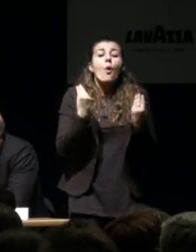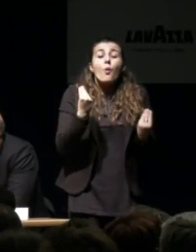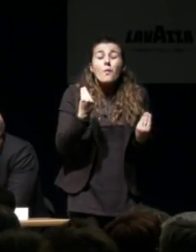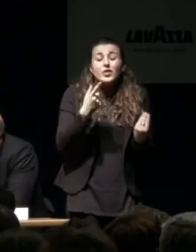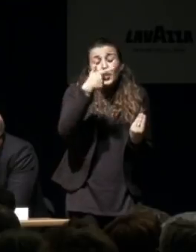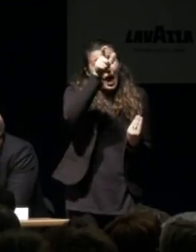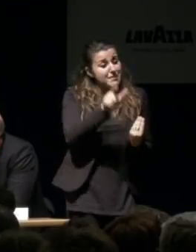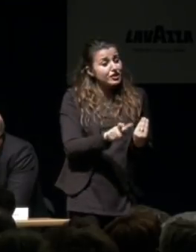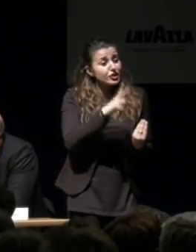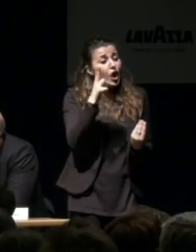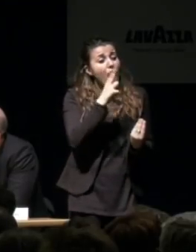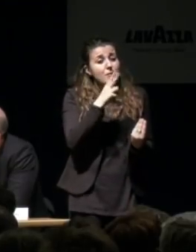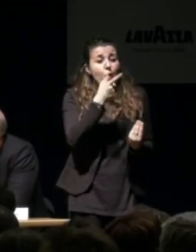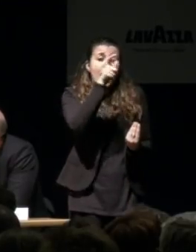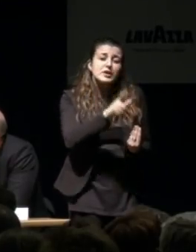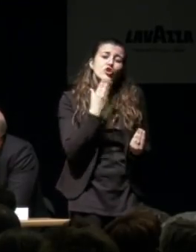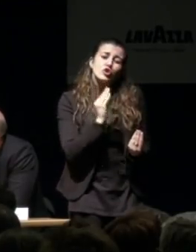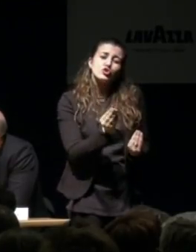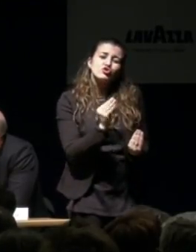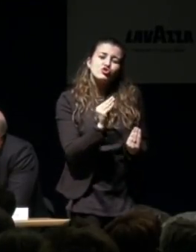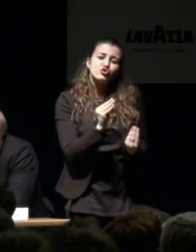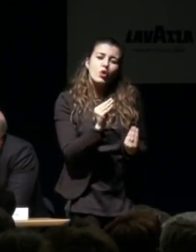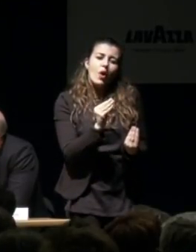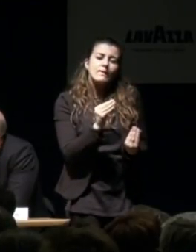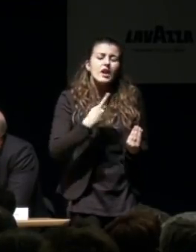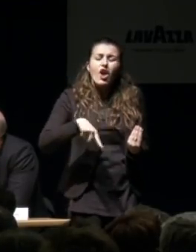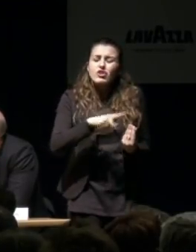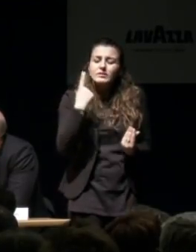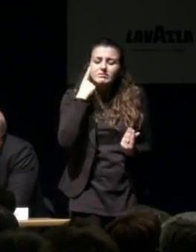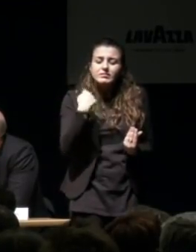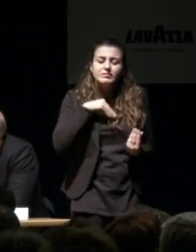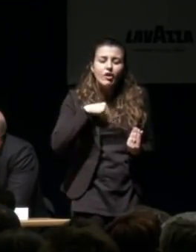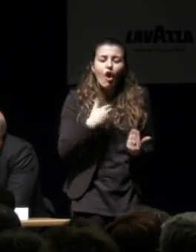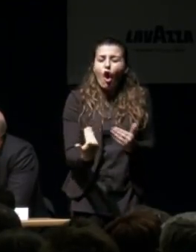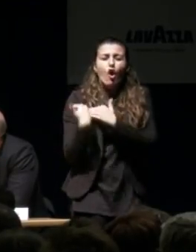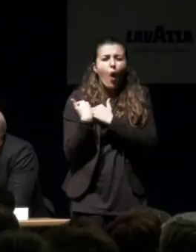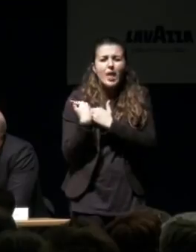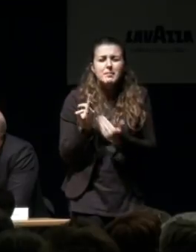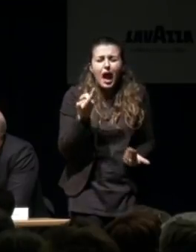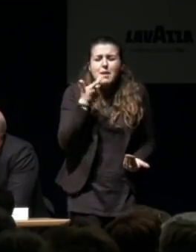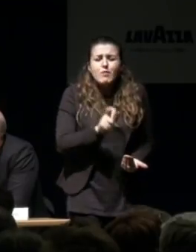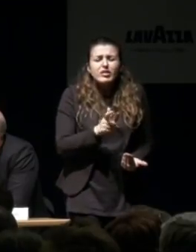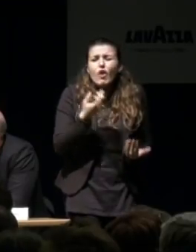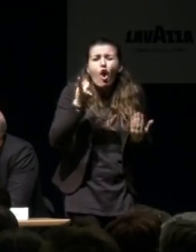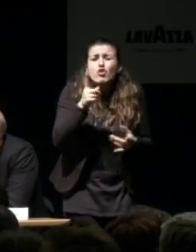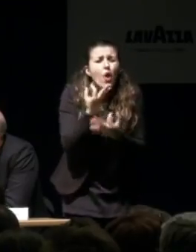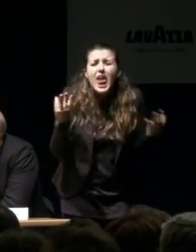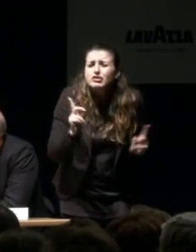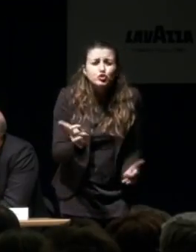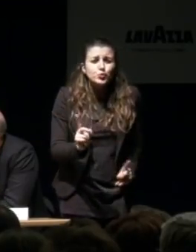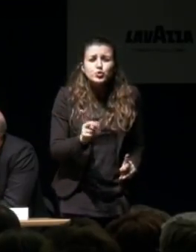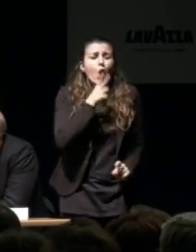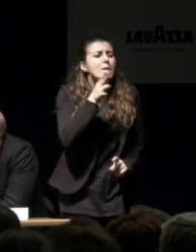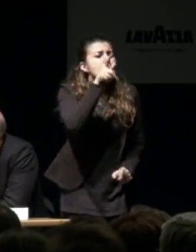una persona molto più giovane di noi ci si sente sempre in colpa perché non è giusto che moiano dei giovani